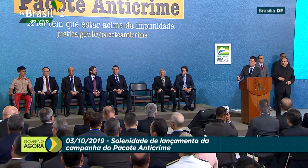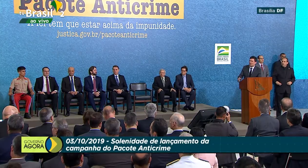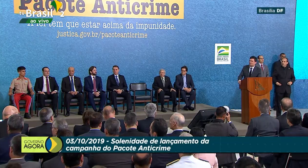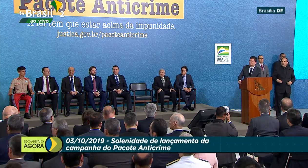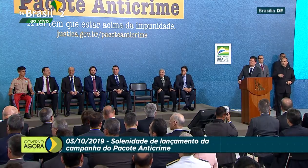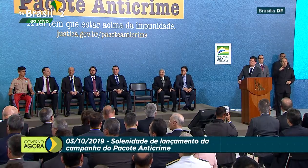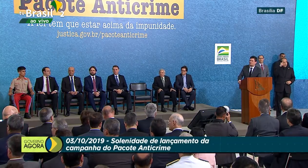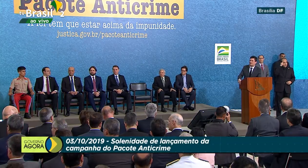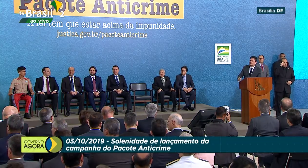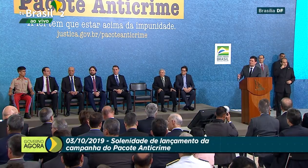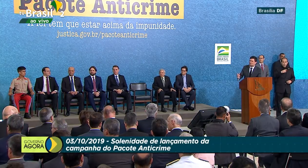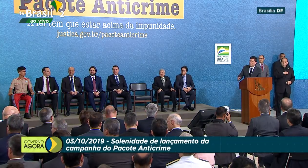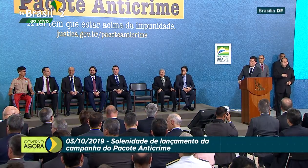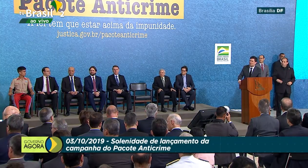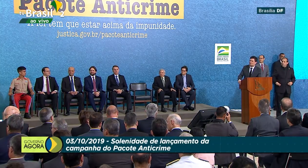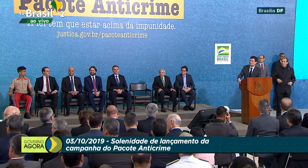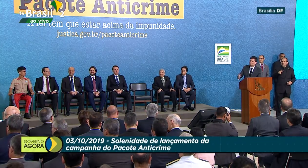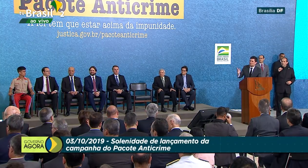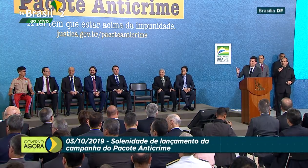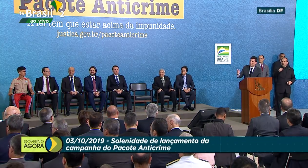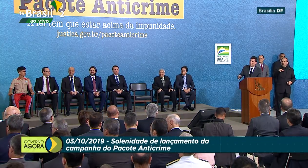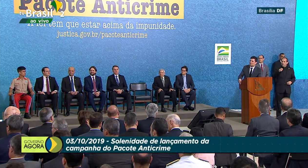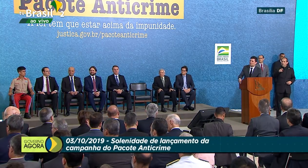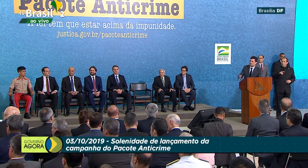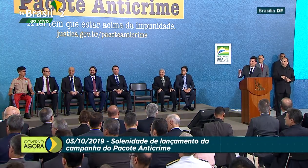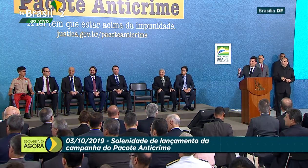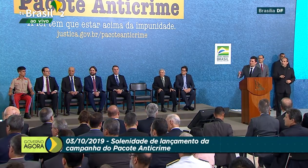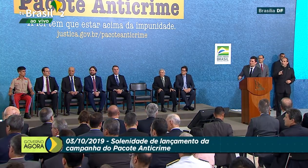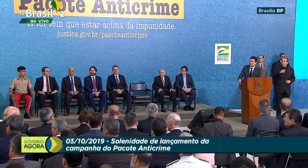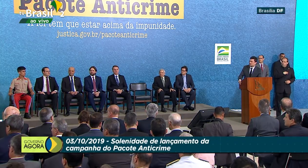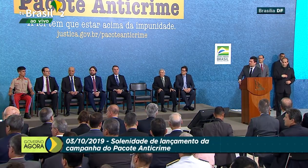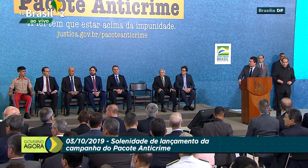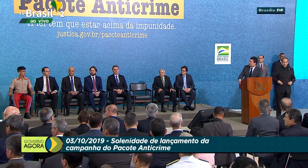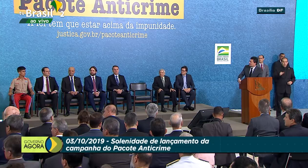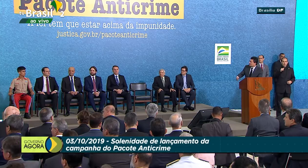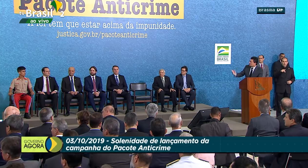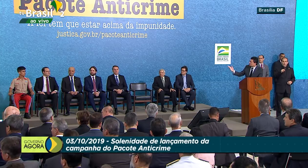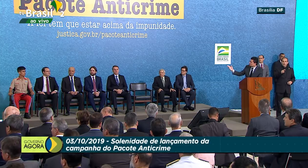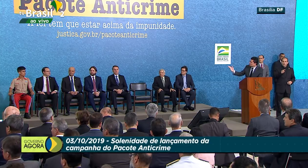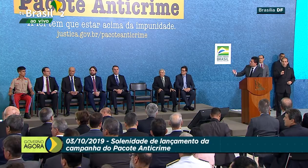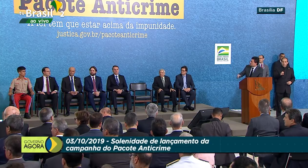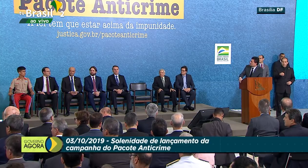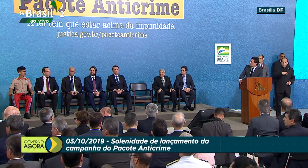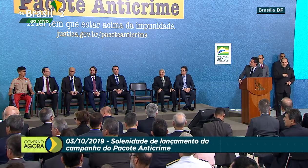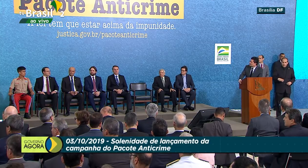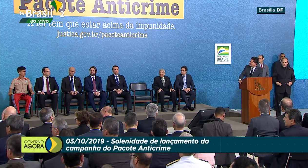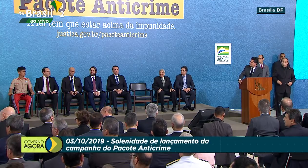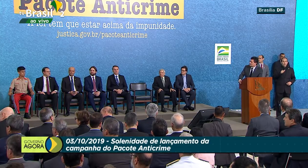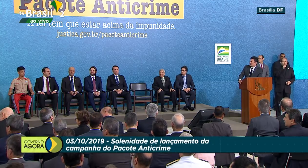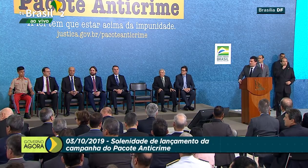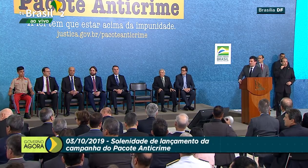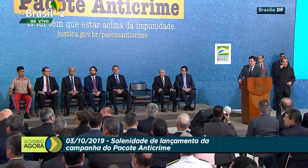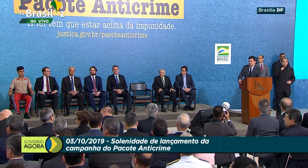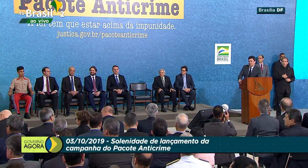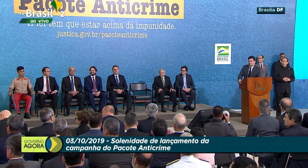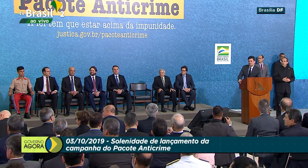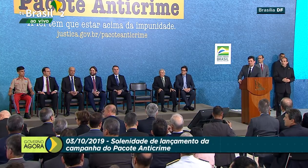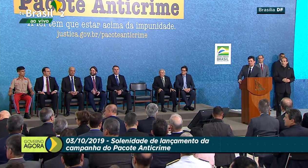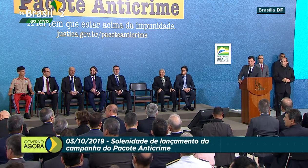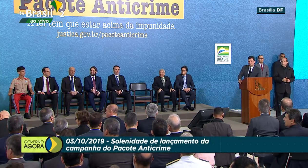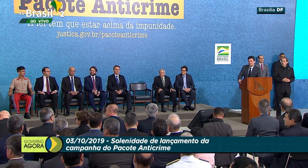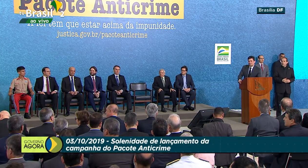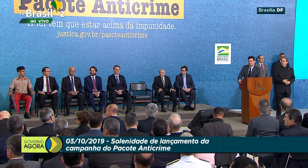ministro Damares, ministro Wagner Rosário, ministro Mandetta, ministro André Mendonça, ministro Jorge Oliveira.